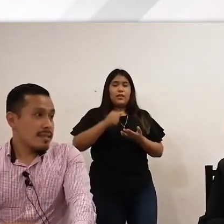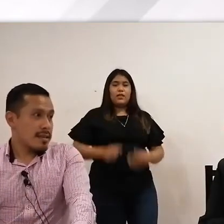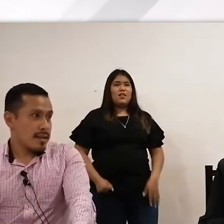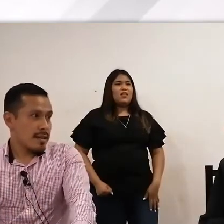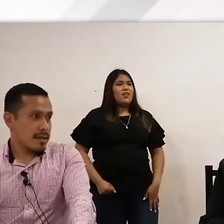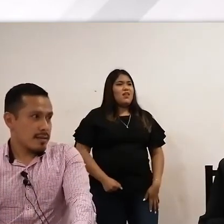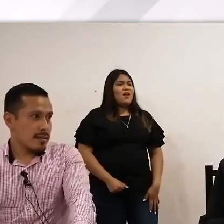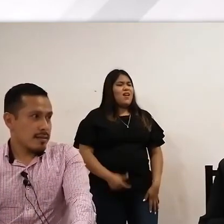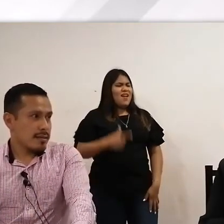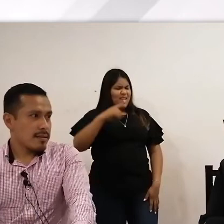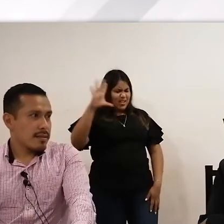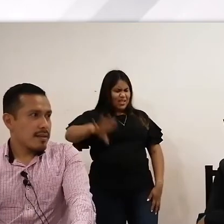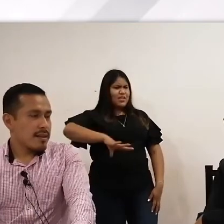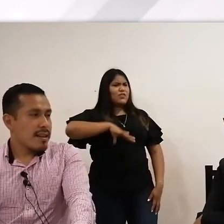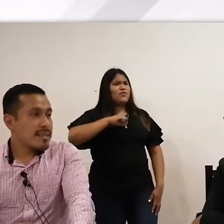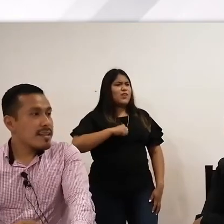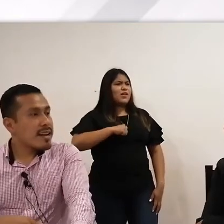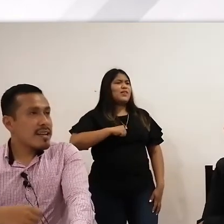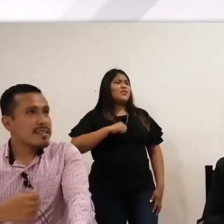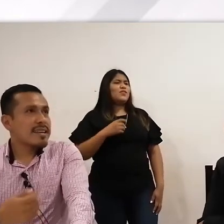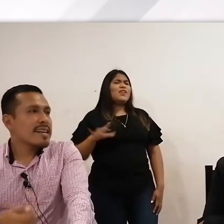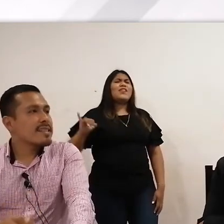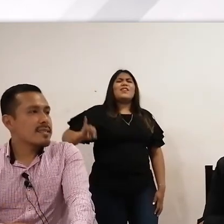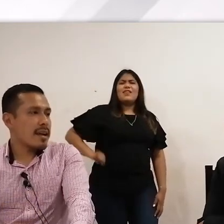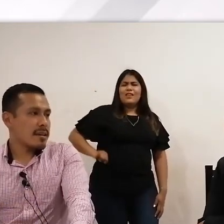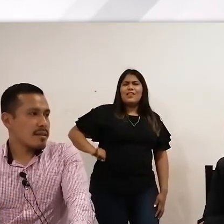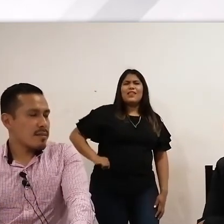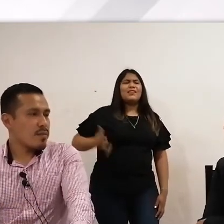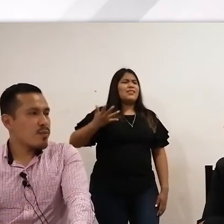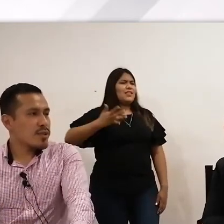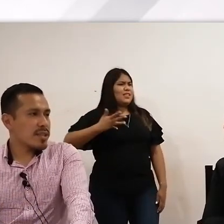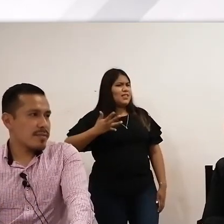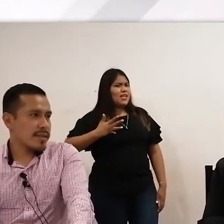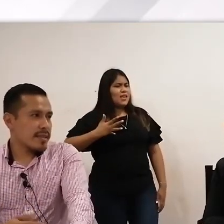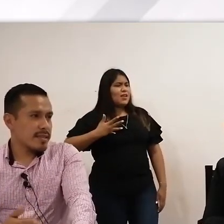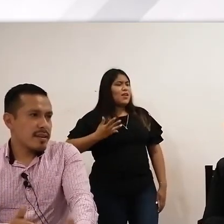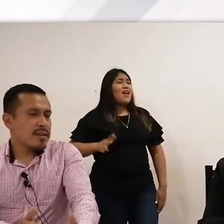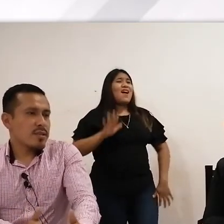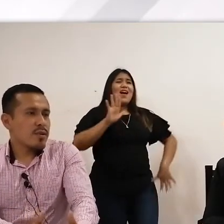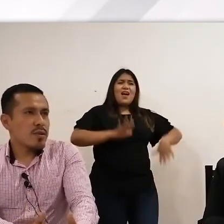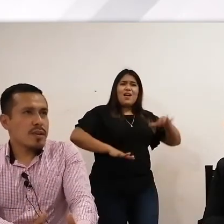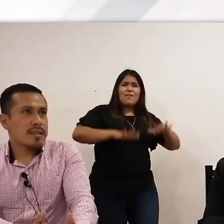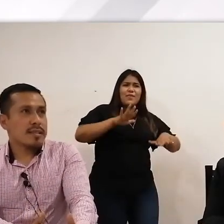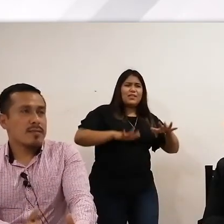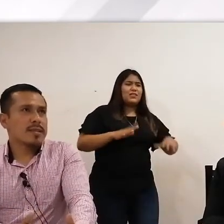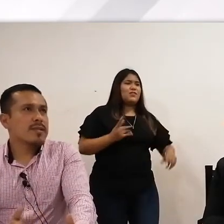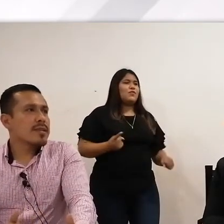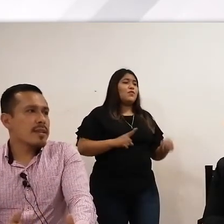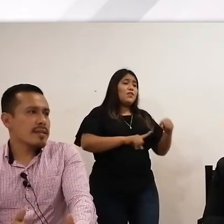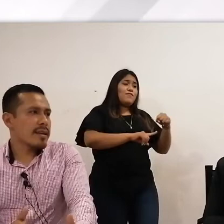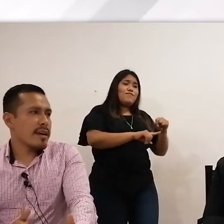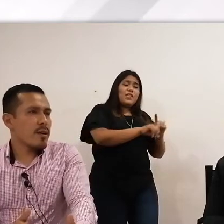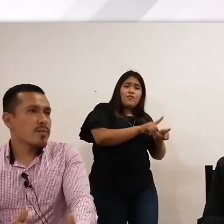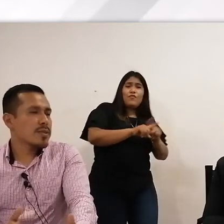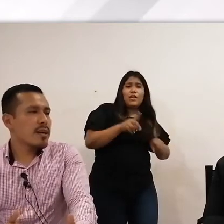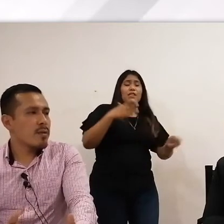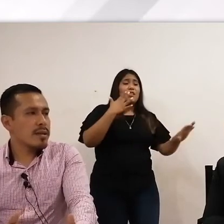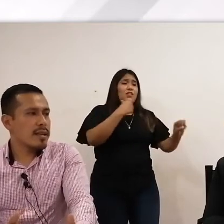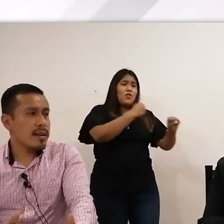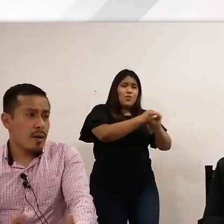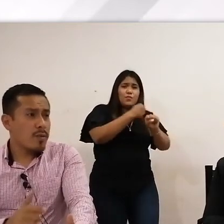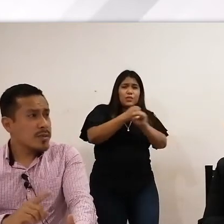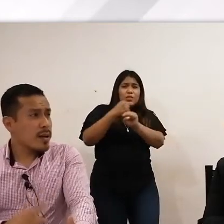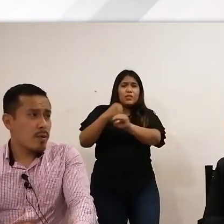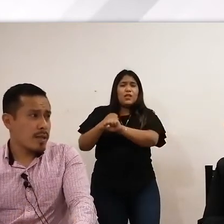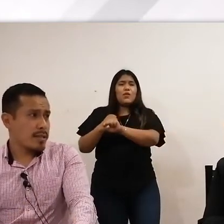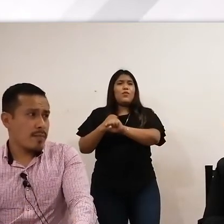ganas las tiene. Claro, sí. Las ganas están. Muchas veces son otras situaciones las que